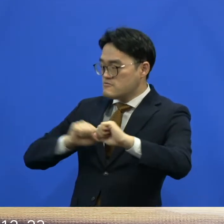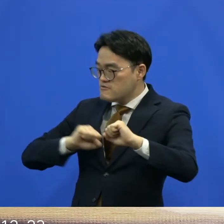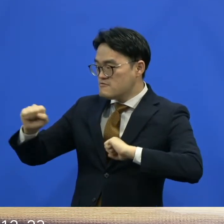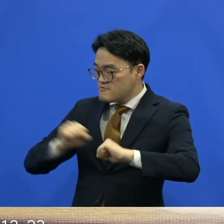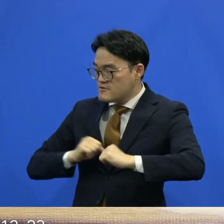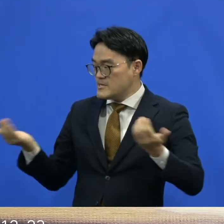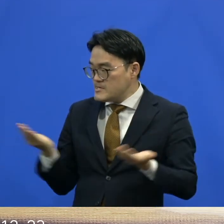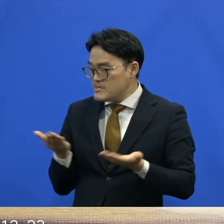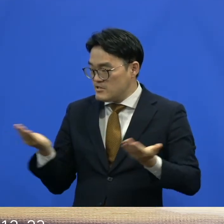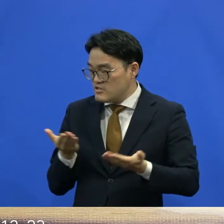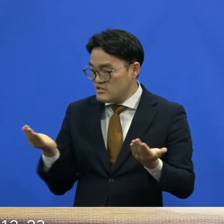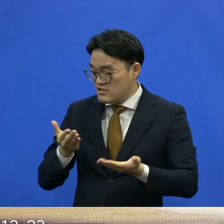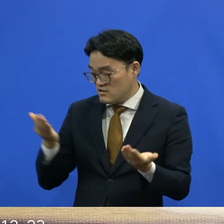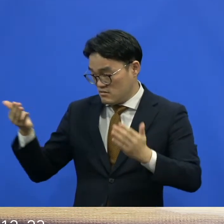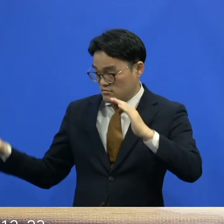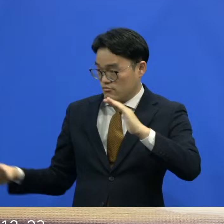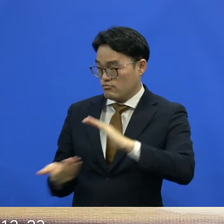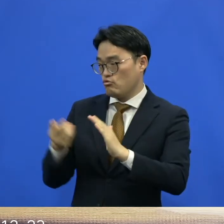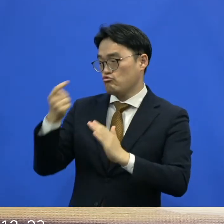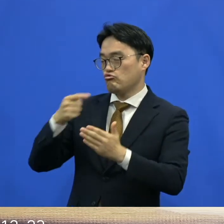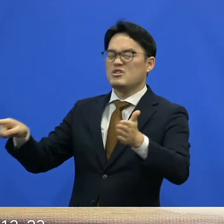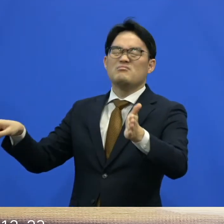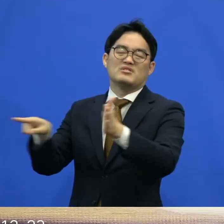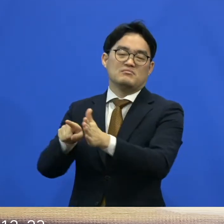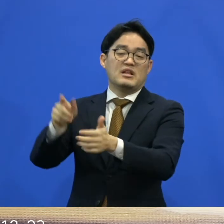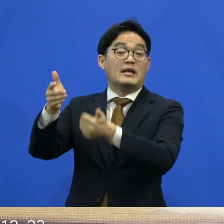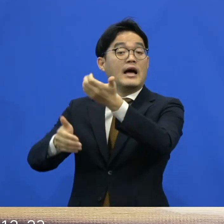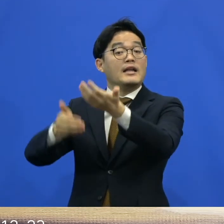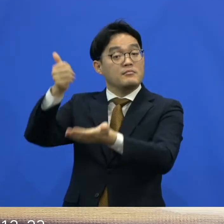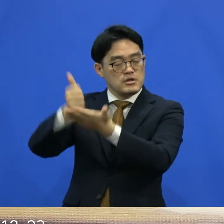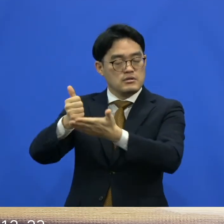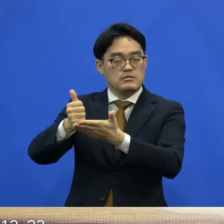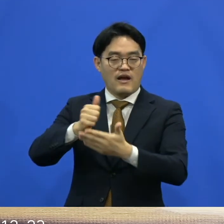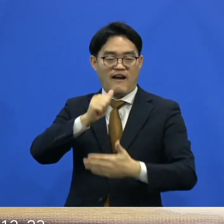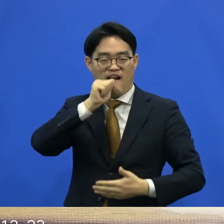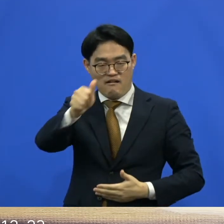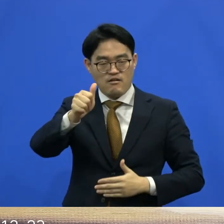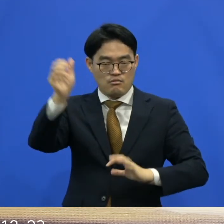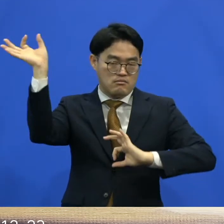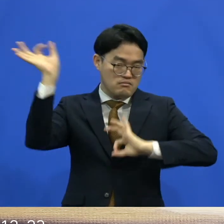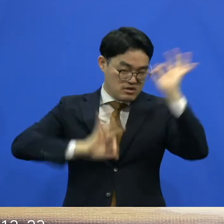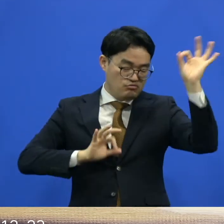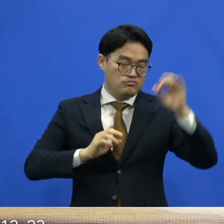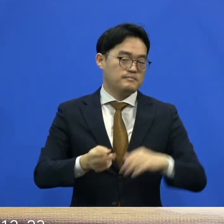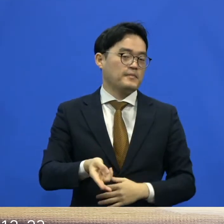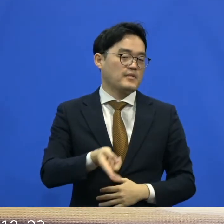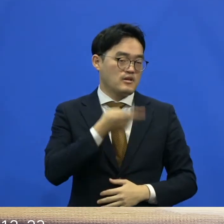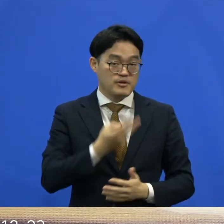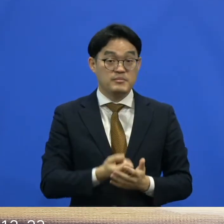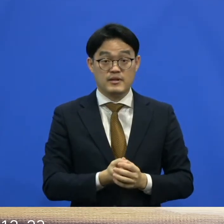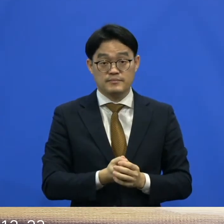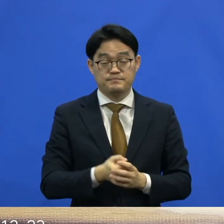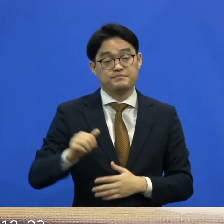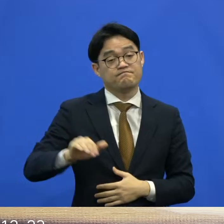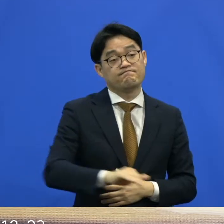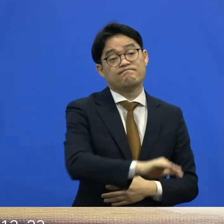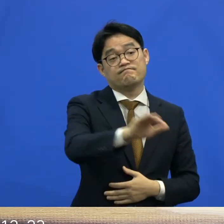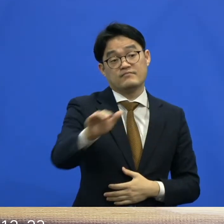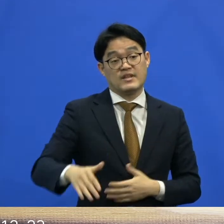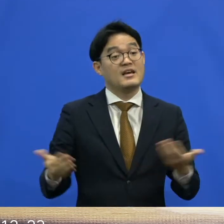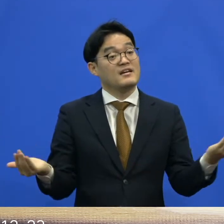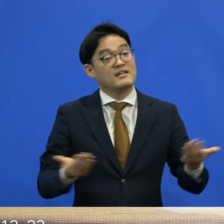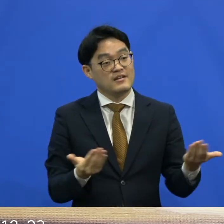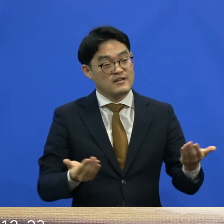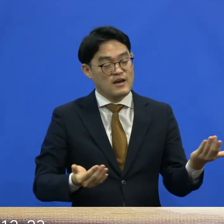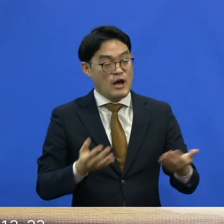때인 줄로 믿습니다. 하나님은 실수가 없으신 분이십니다. 우리의 일이 잘